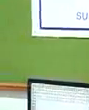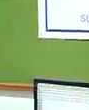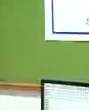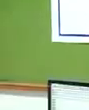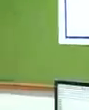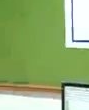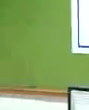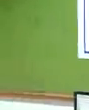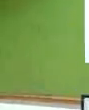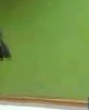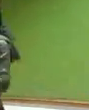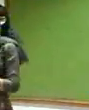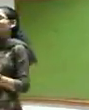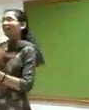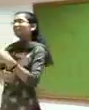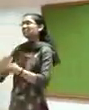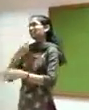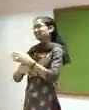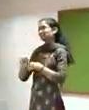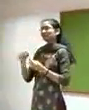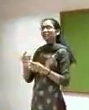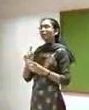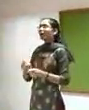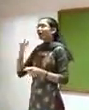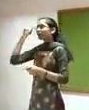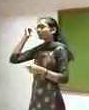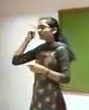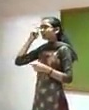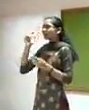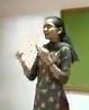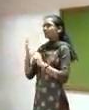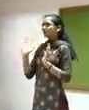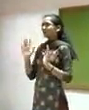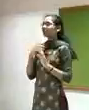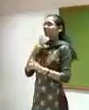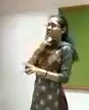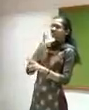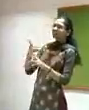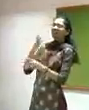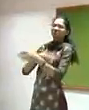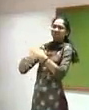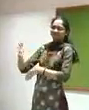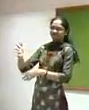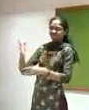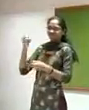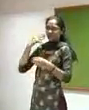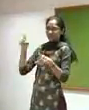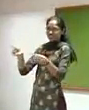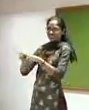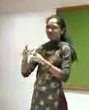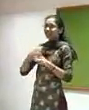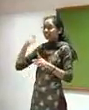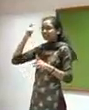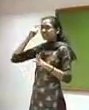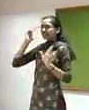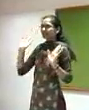लोगों के लिए बन भी सकती है. मैं सिर्फ आप लोगों को एक नए नजरिए से बोल रही हूँ कि ये UNCRPD की डेफिनेशन, पर्सन्स